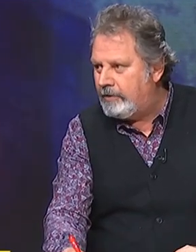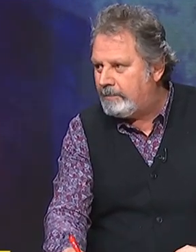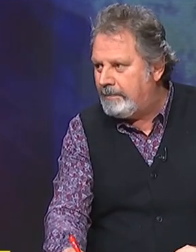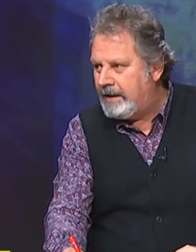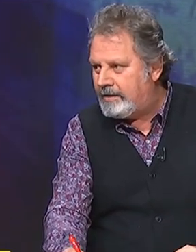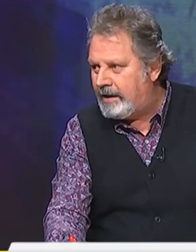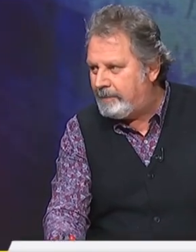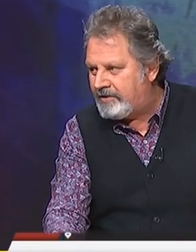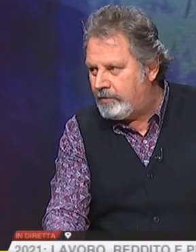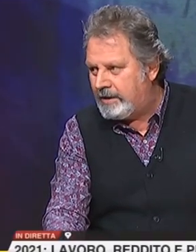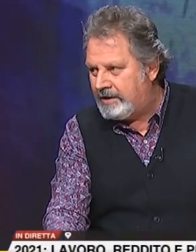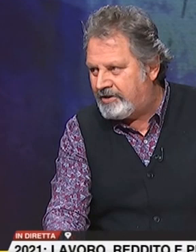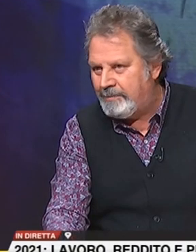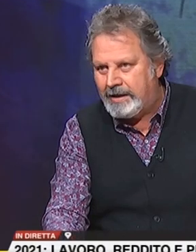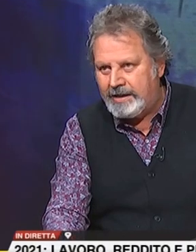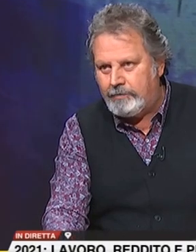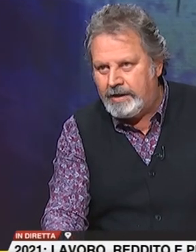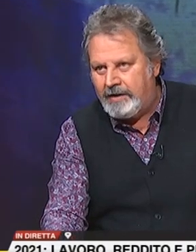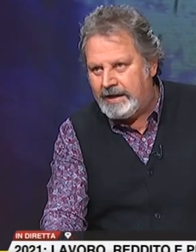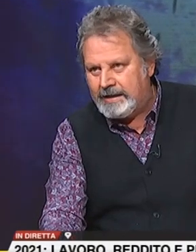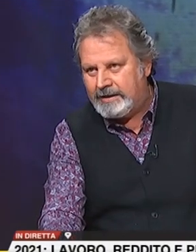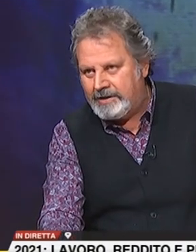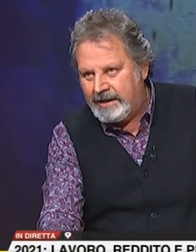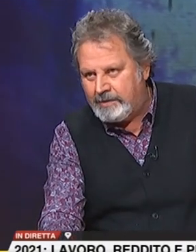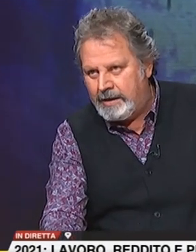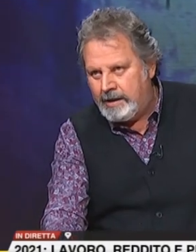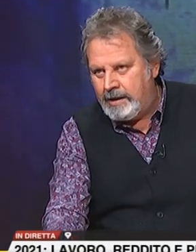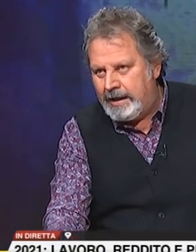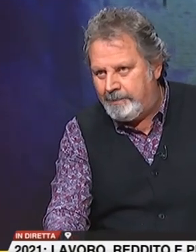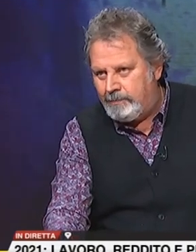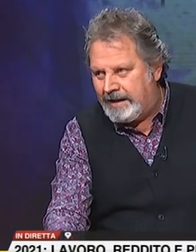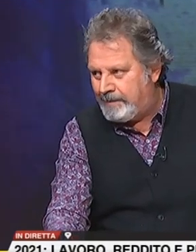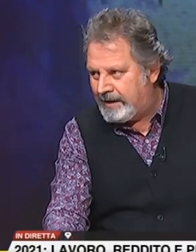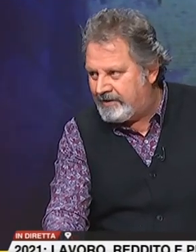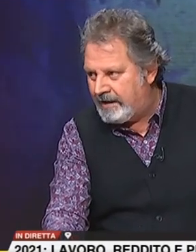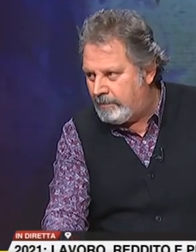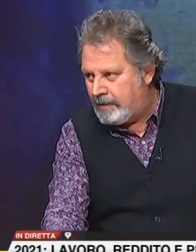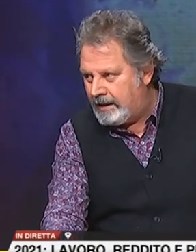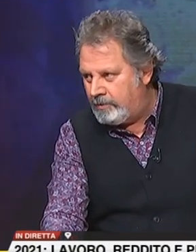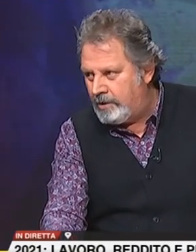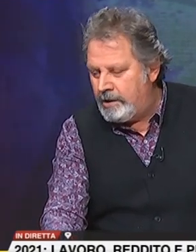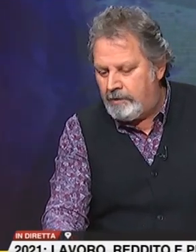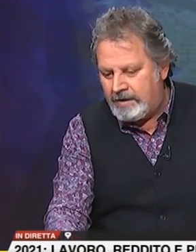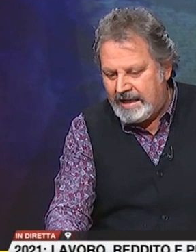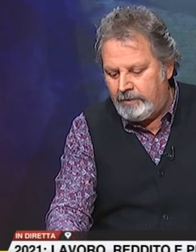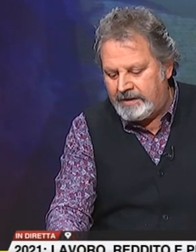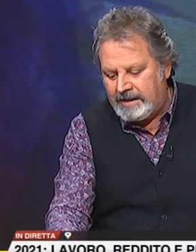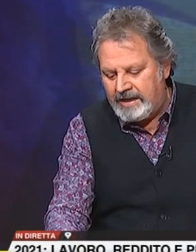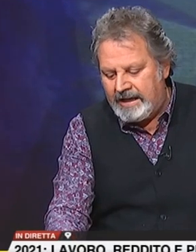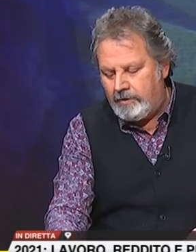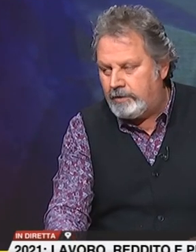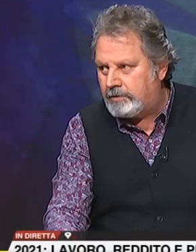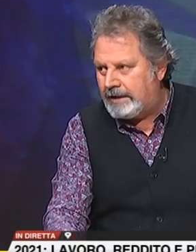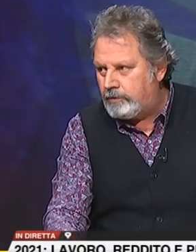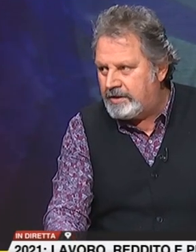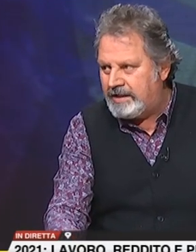e normalmente la pensione di dicembre, che includeva anche la tredicesima, era più bassa perché c'era il conguaglio. Quest'anno invece da